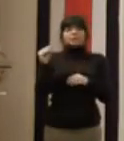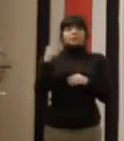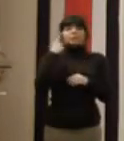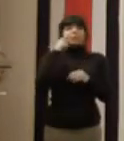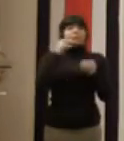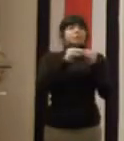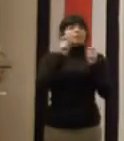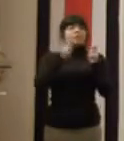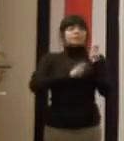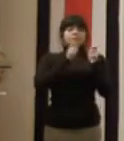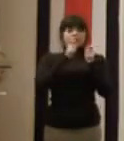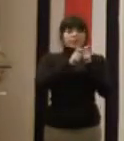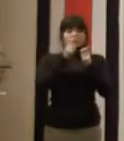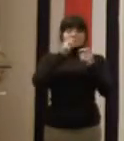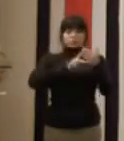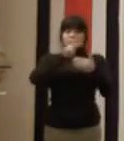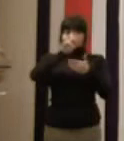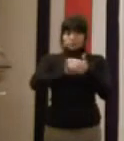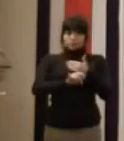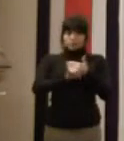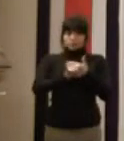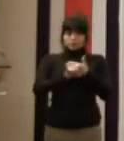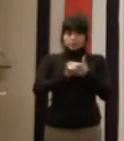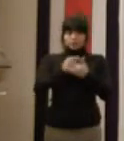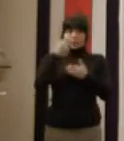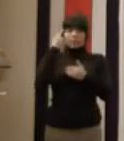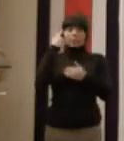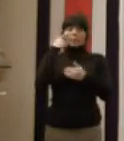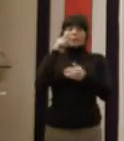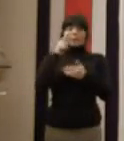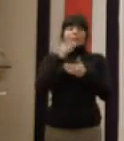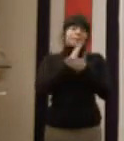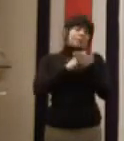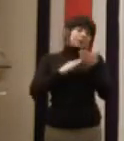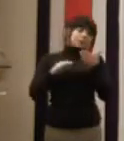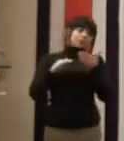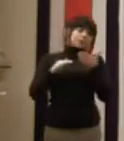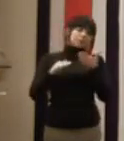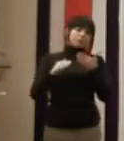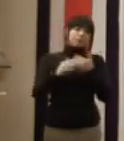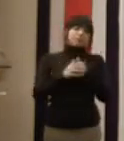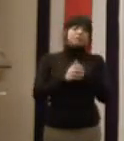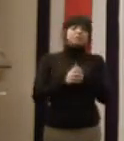ser exacto, es un proyecto que es parcialmente